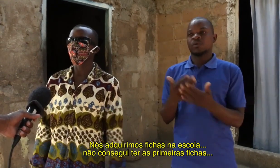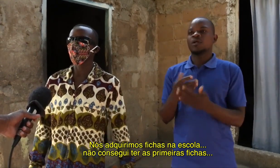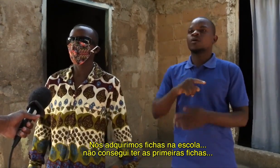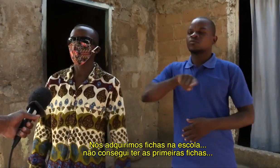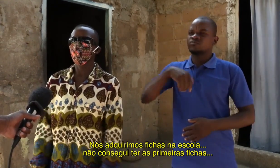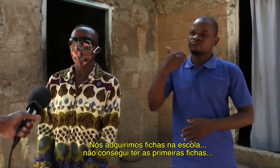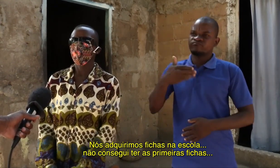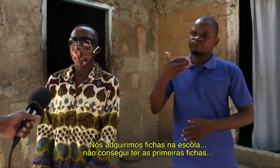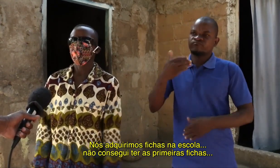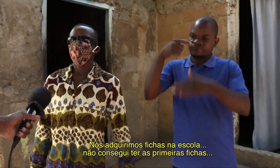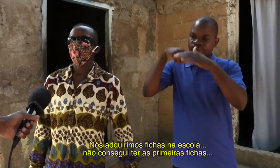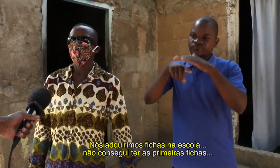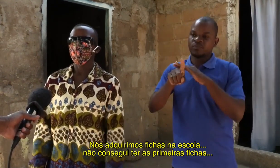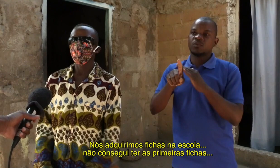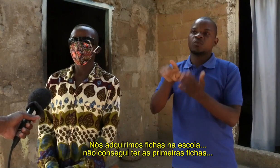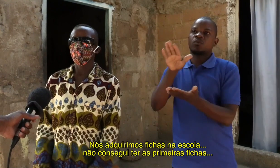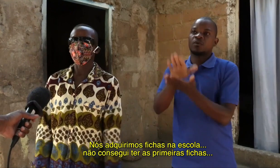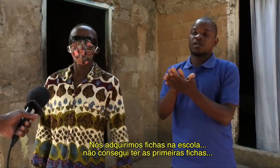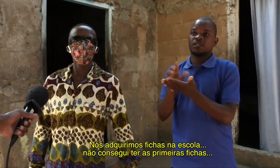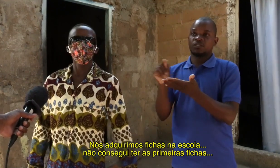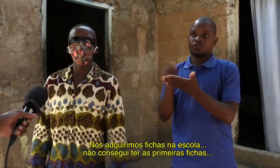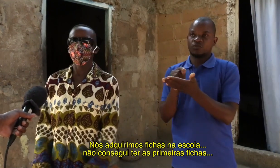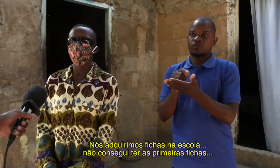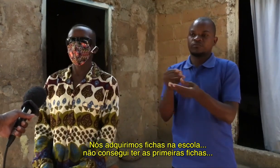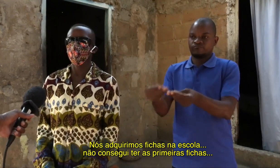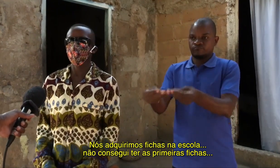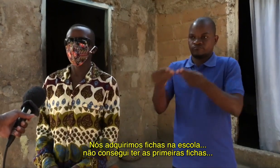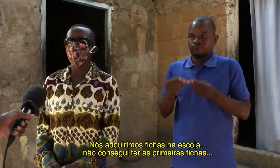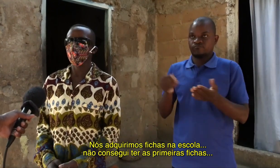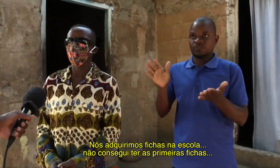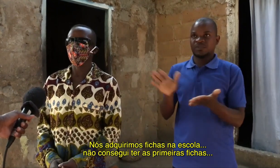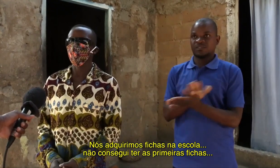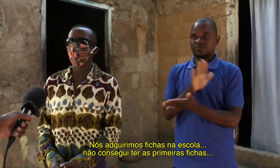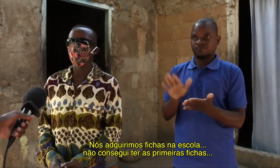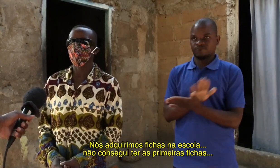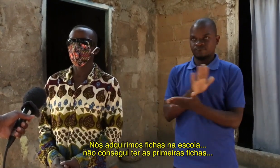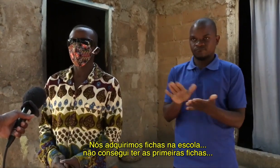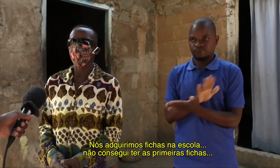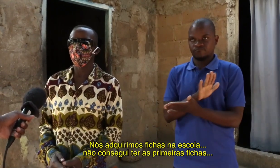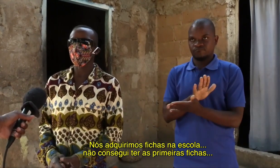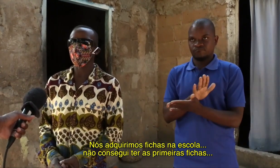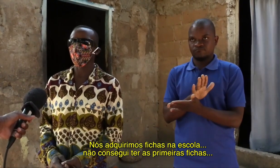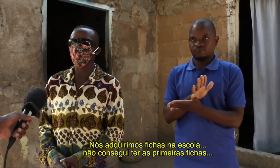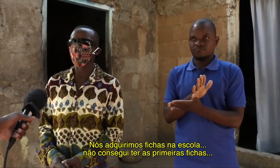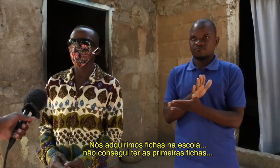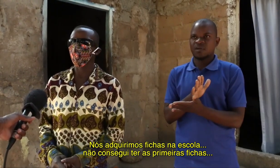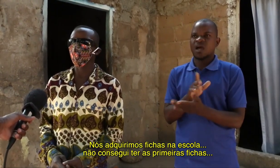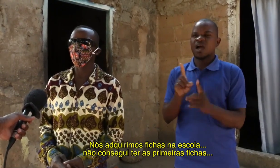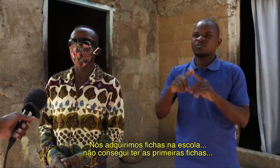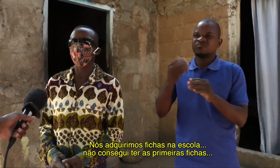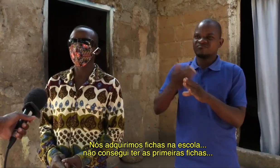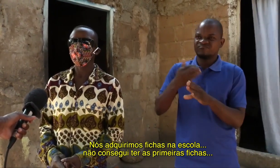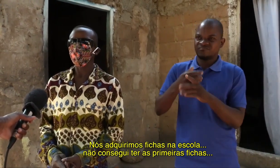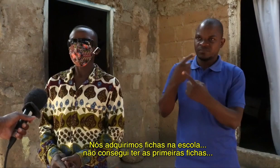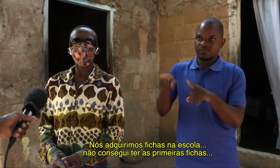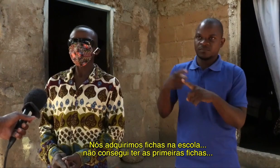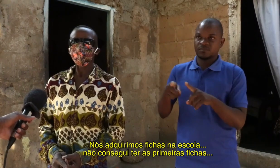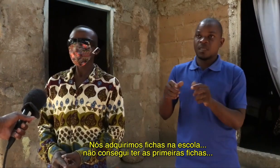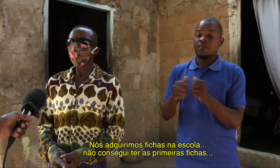fichas na escola. Até porque as primeiras fichas que lançaram na escola não